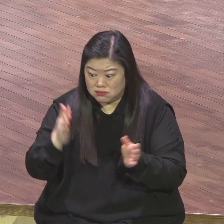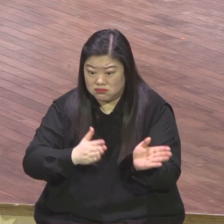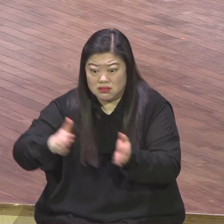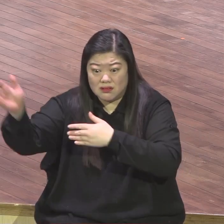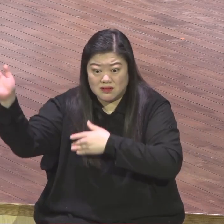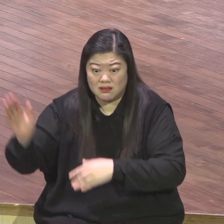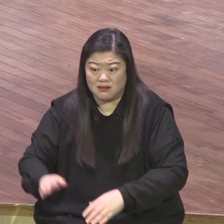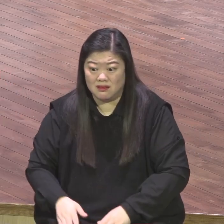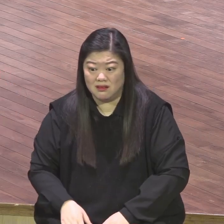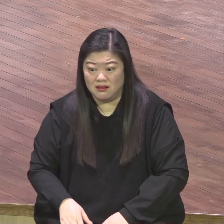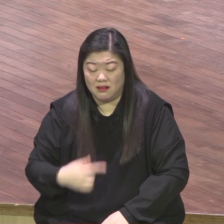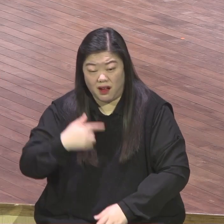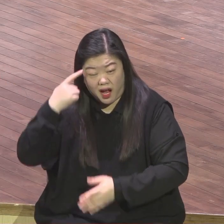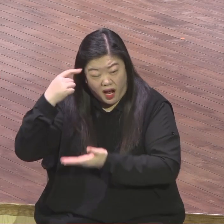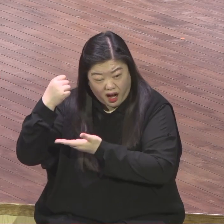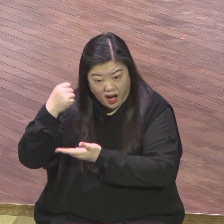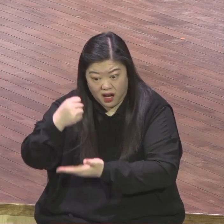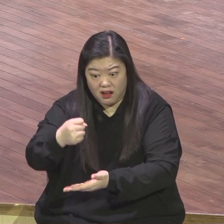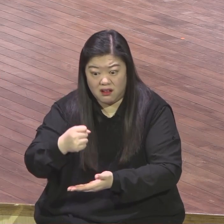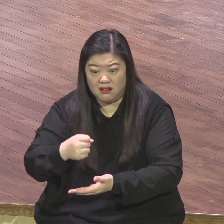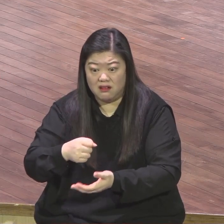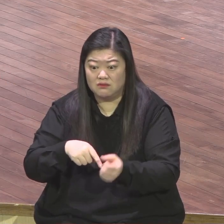돼. 이 과거에 잡혀가지고.